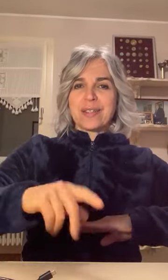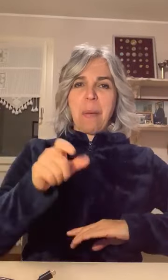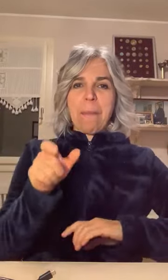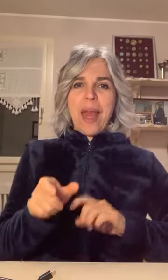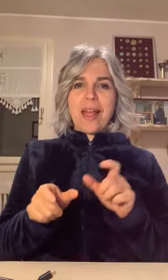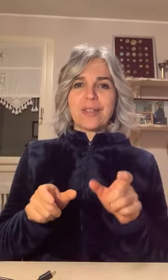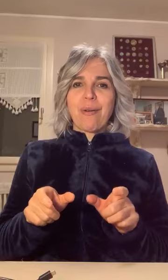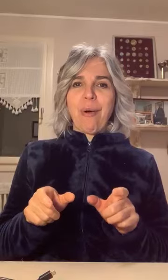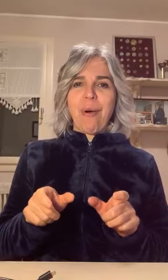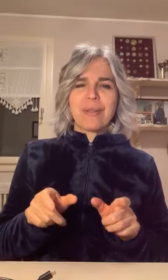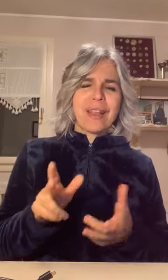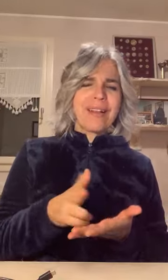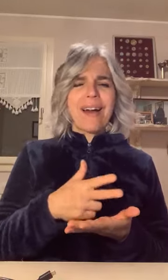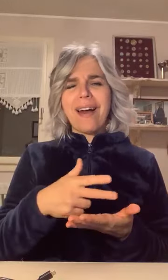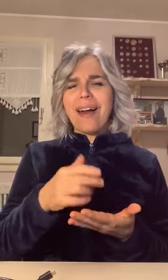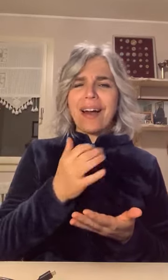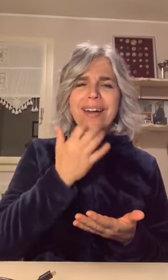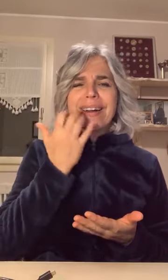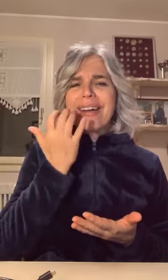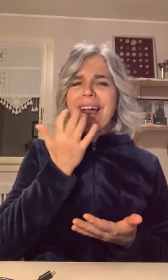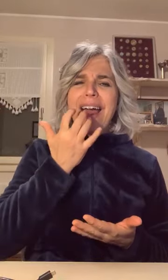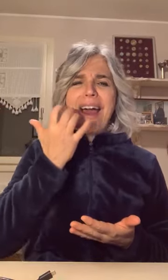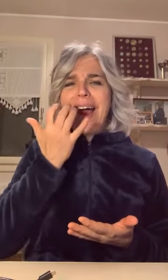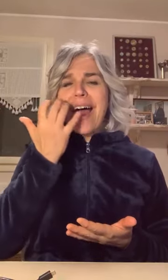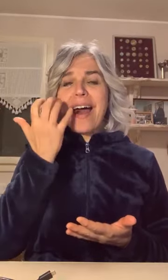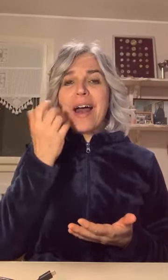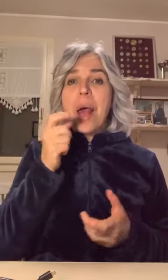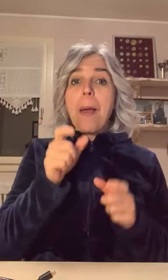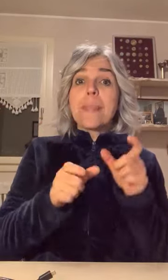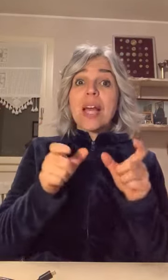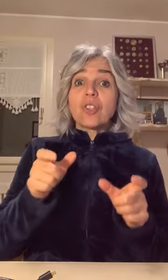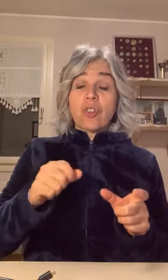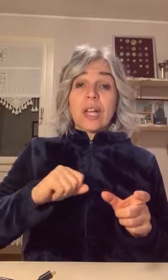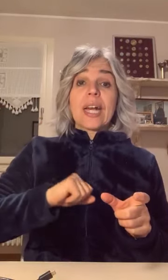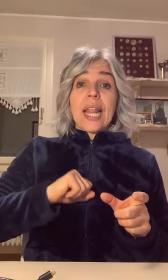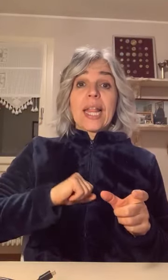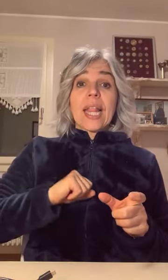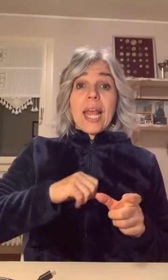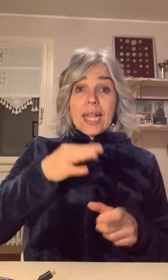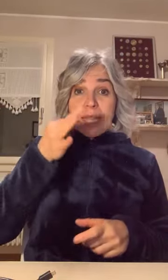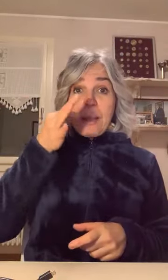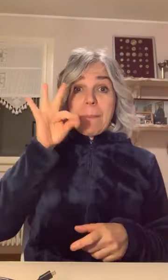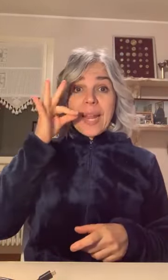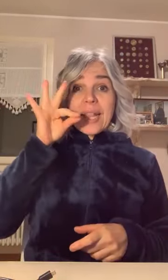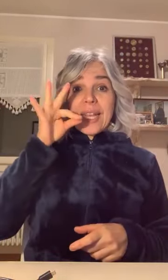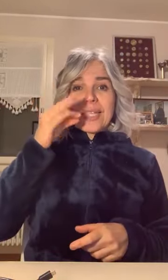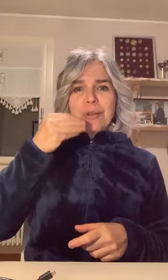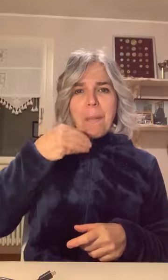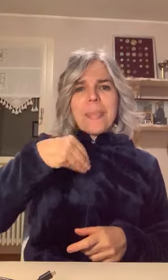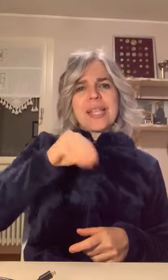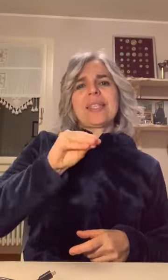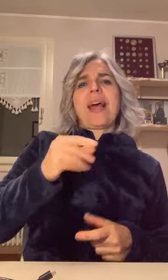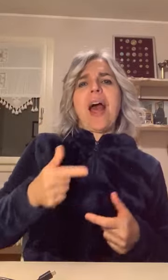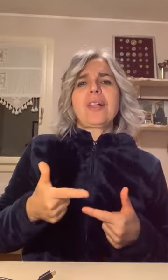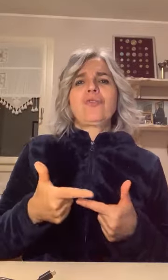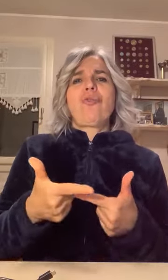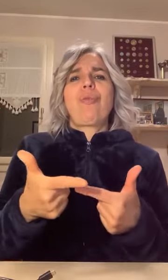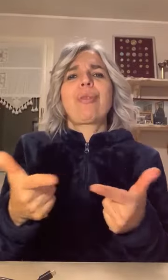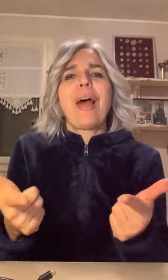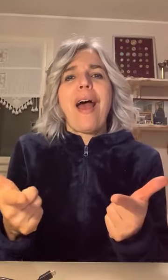messaggio evangelico stanno dando una parola di conforto attraverso la parola di Dio. Stanno cantando inni, che questi inni